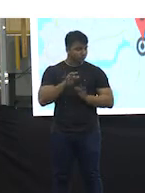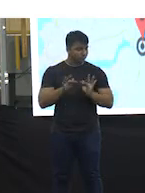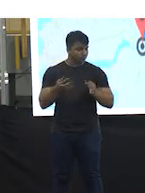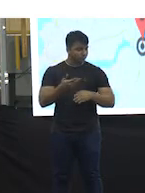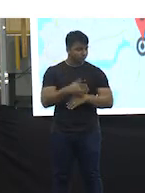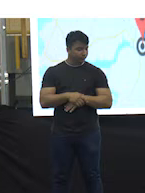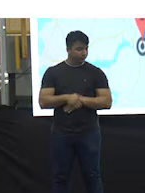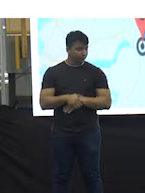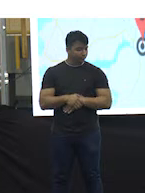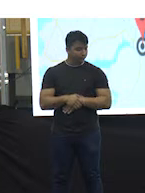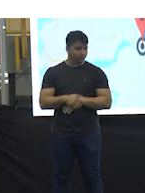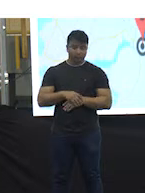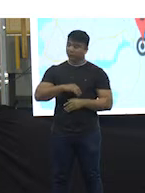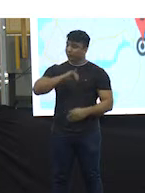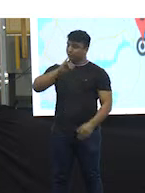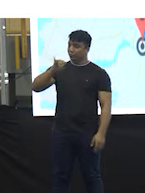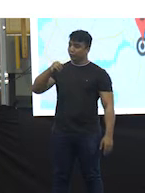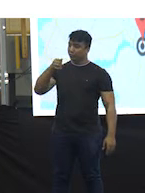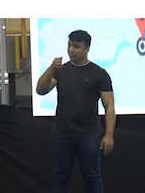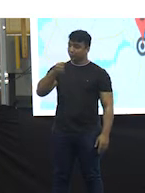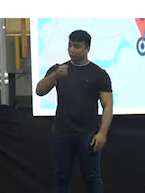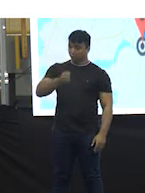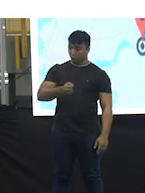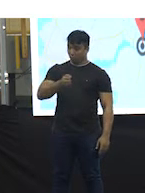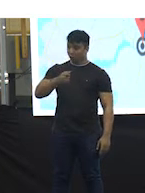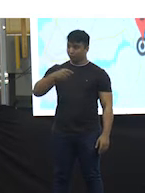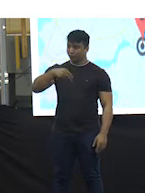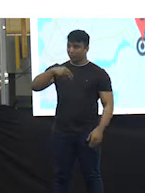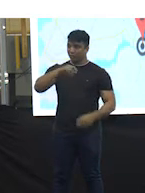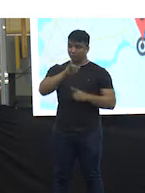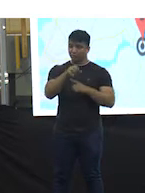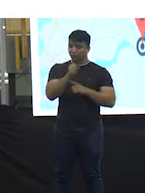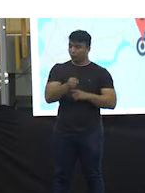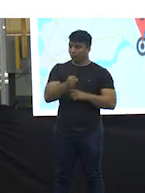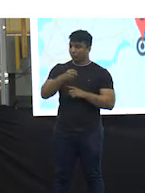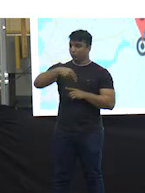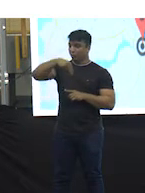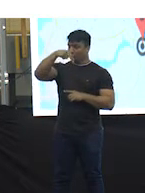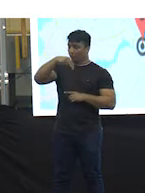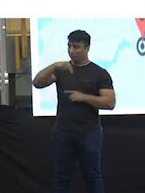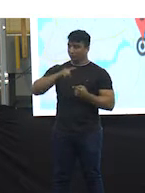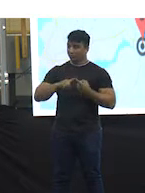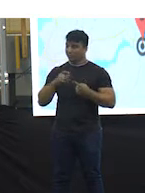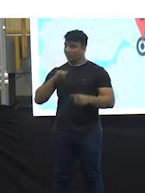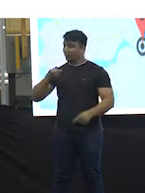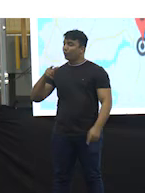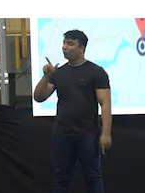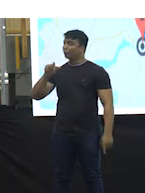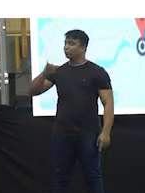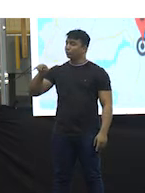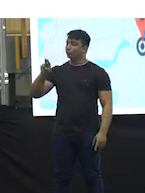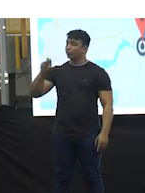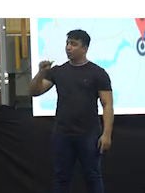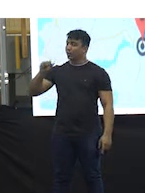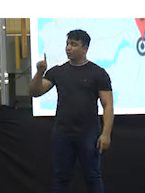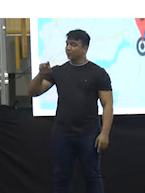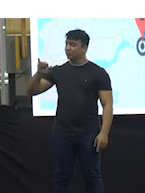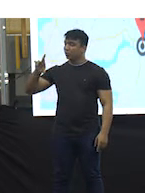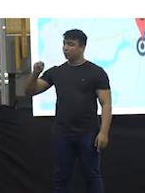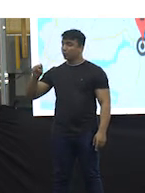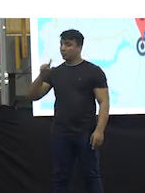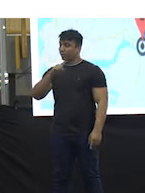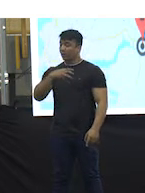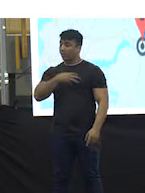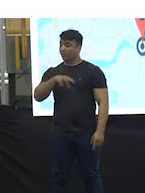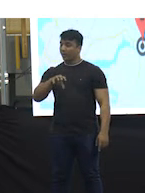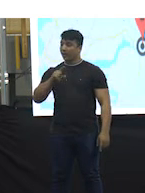falar. Juazeiro do Norte, Juazeiro da Bahia. Professor, mas o correto não seria chamar Juazeiro da Bahia de